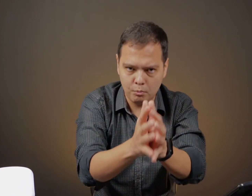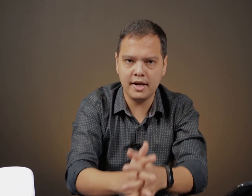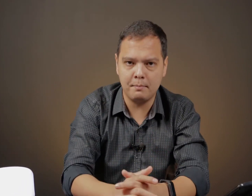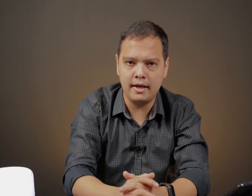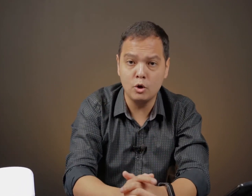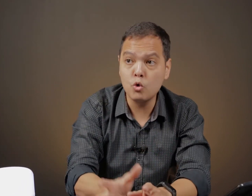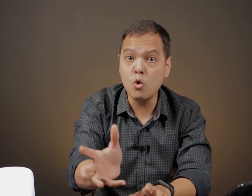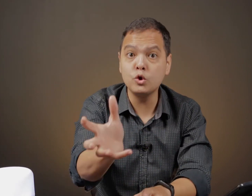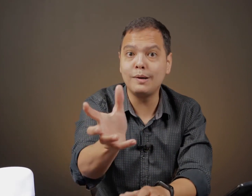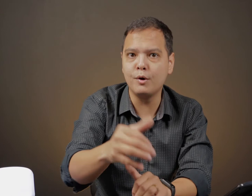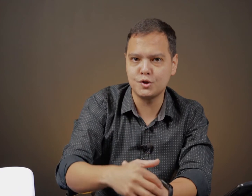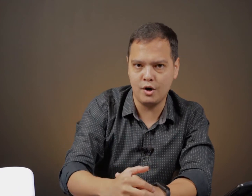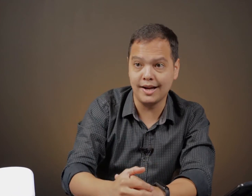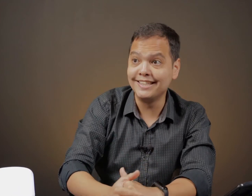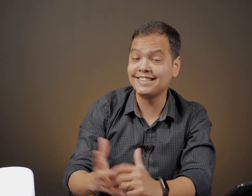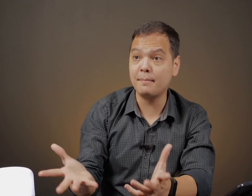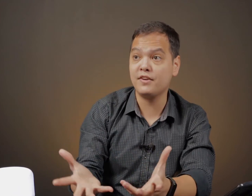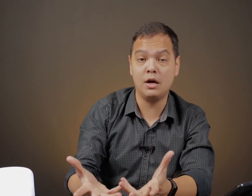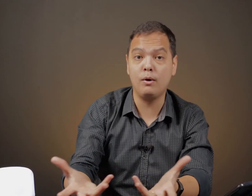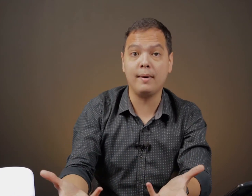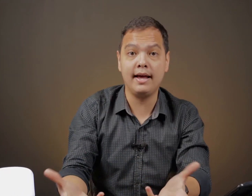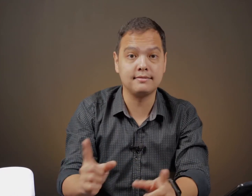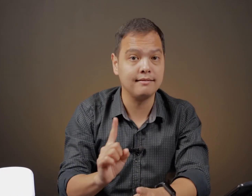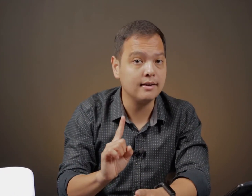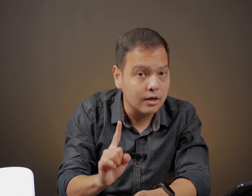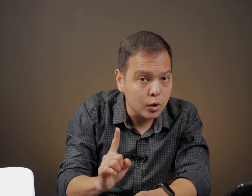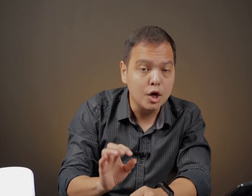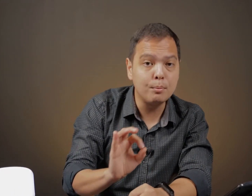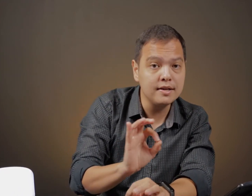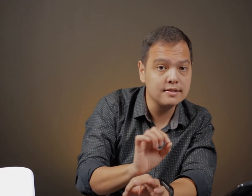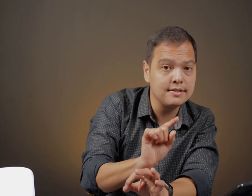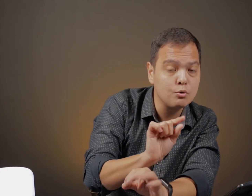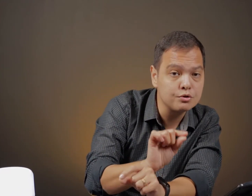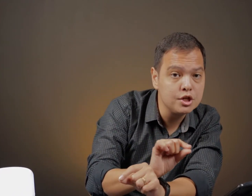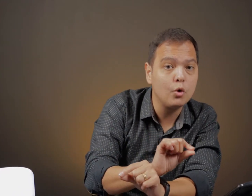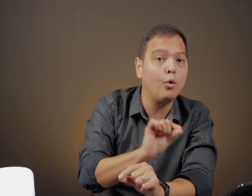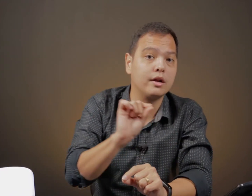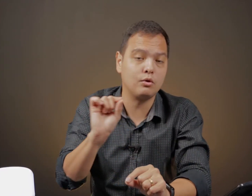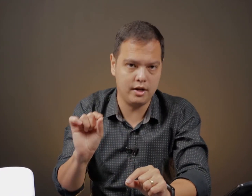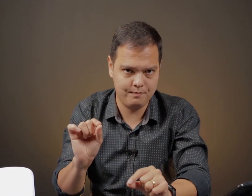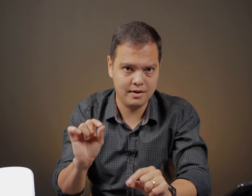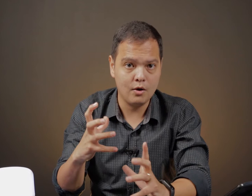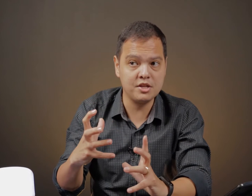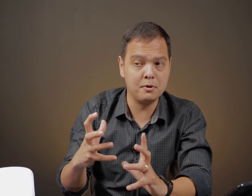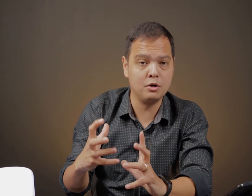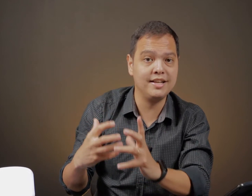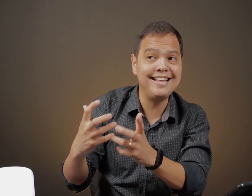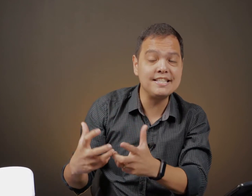comunica bem? Conta uma boa história? Sabe fazer uma boa palestra? Não. Por isso existem cursos de oratória, onde a pessoa vai desenvolver